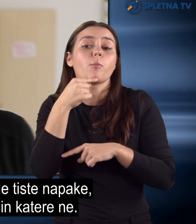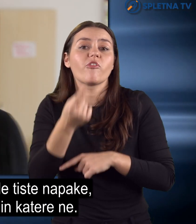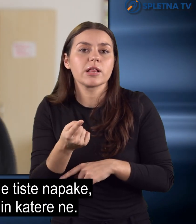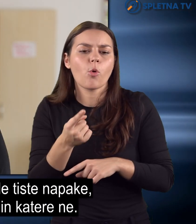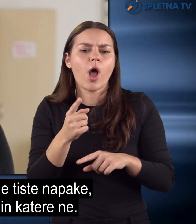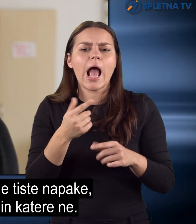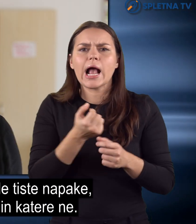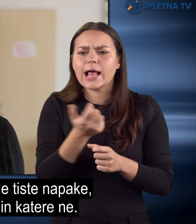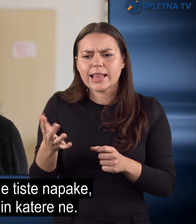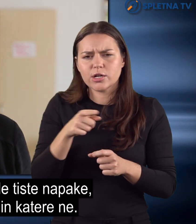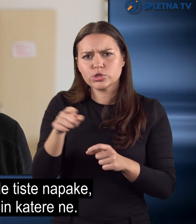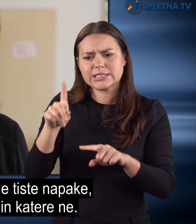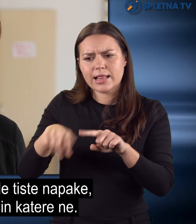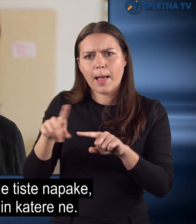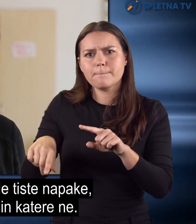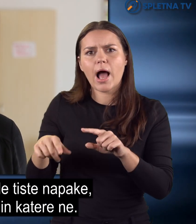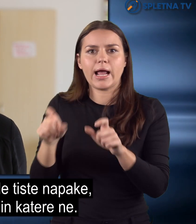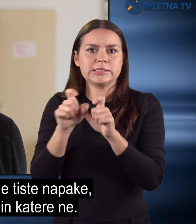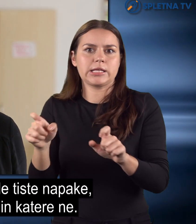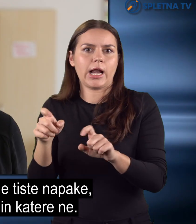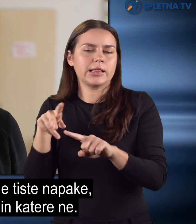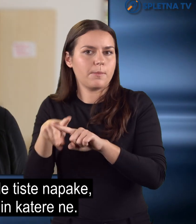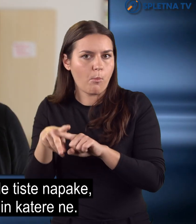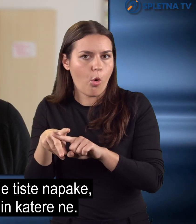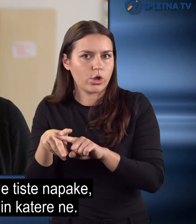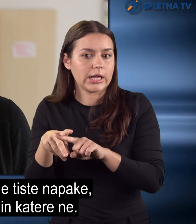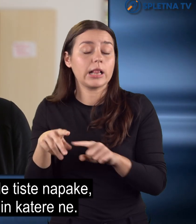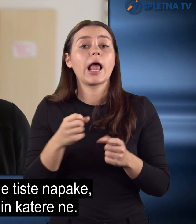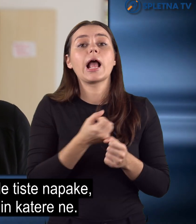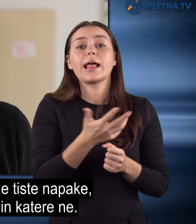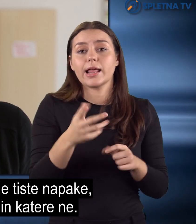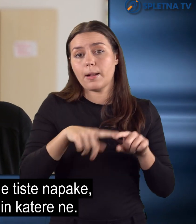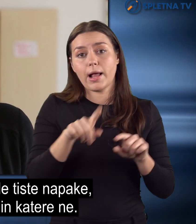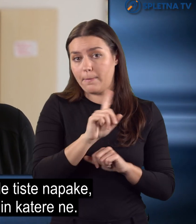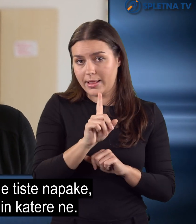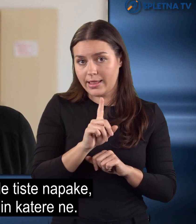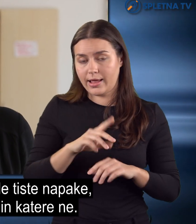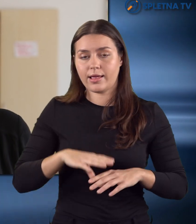povedati, katere so bile tiste napake, ki izhajajo iz motnje in katere pa ne.